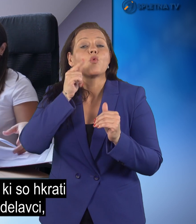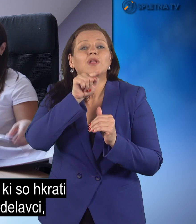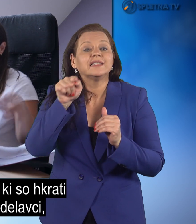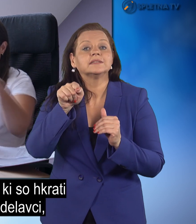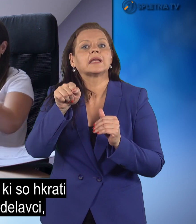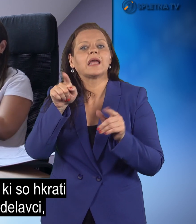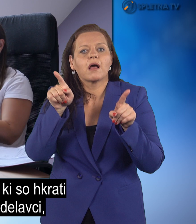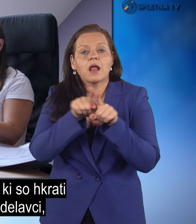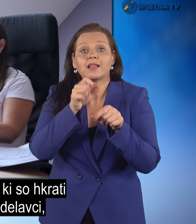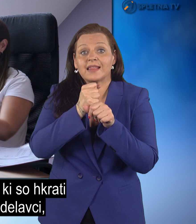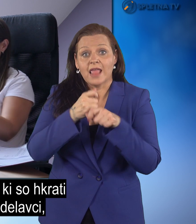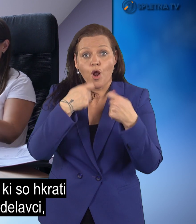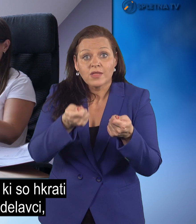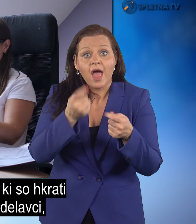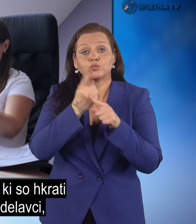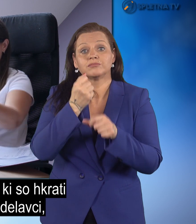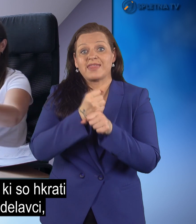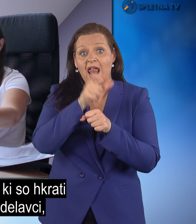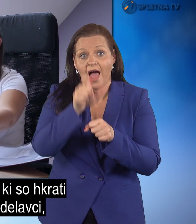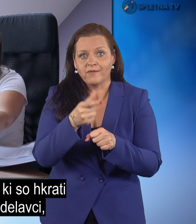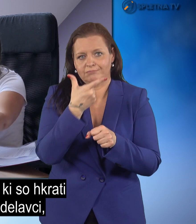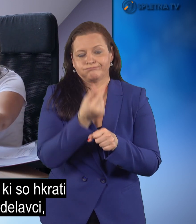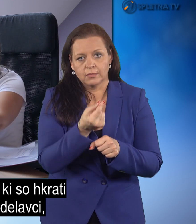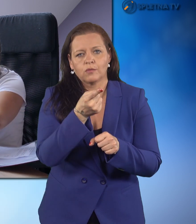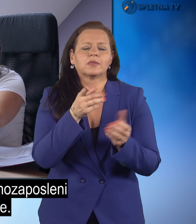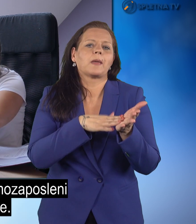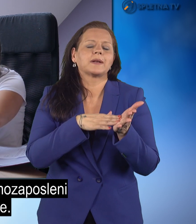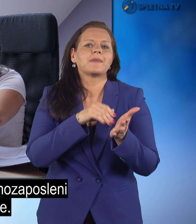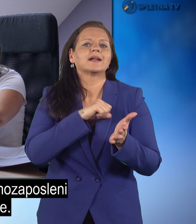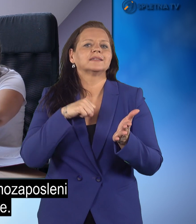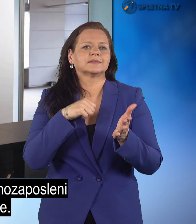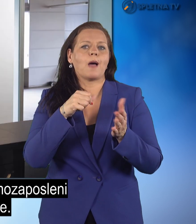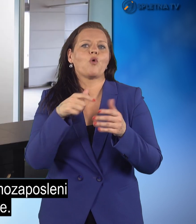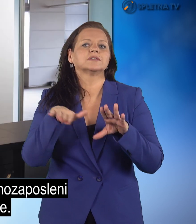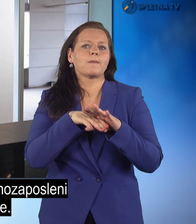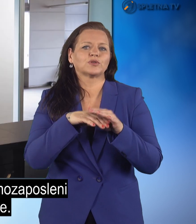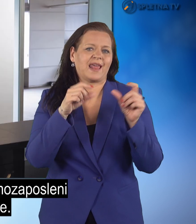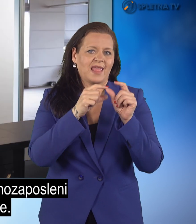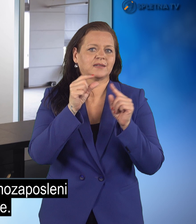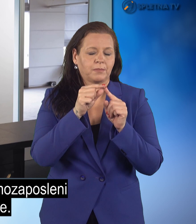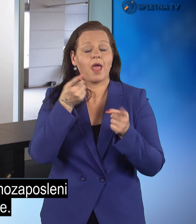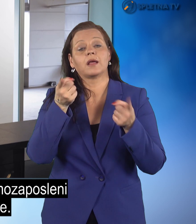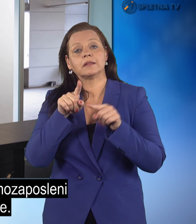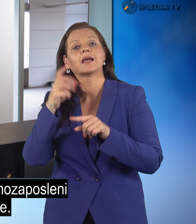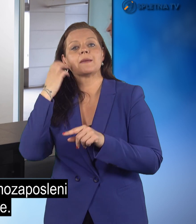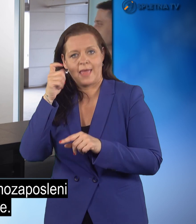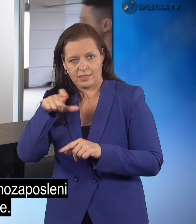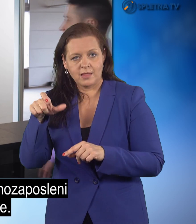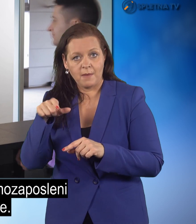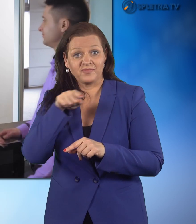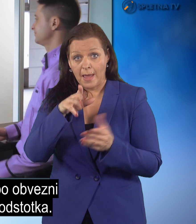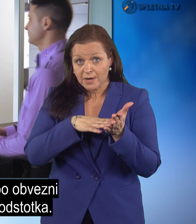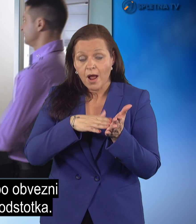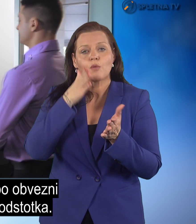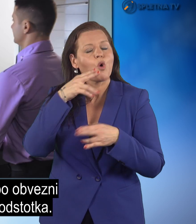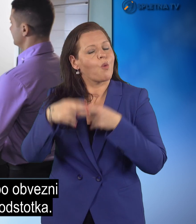Izjeme bodo tisti, ki so hkrati delodajalci in delavci, kot na primer samozaposleni in kmetje. V